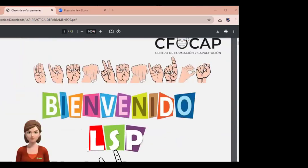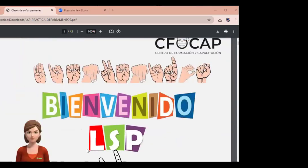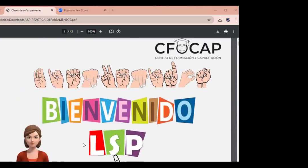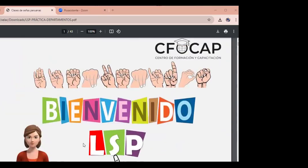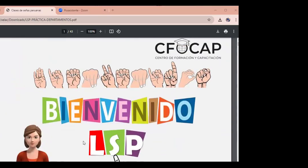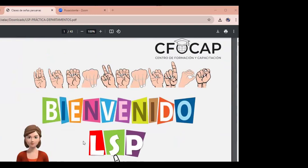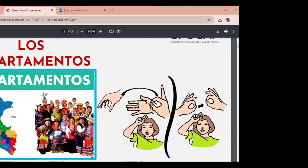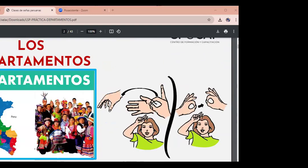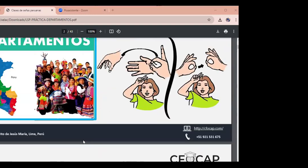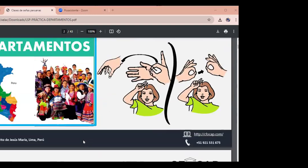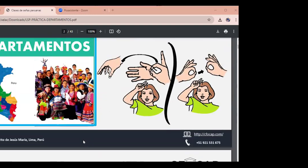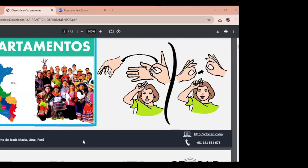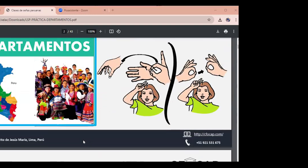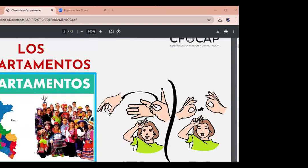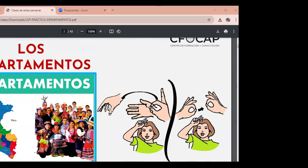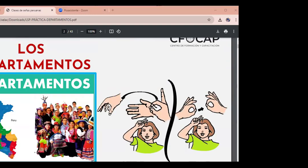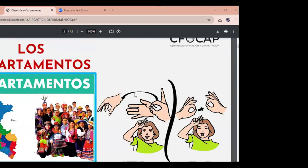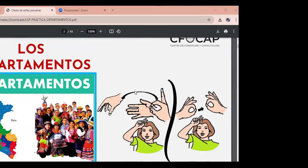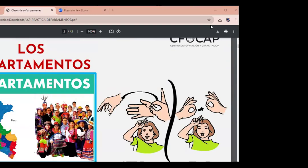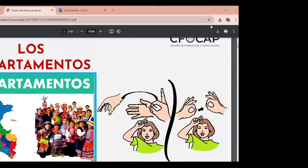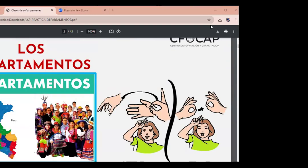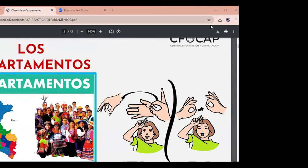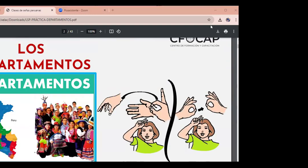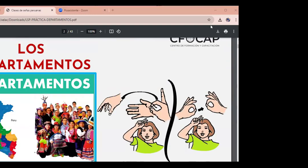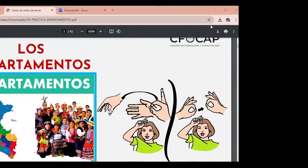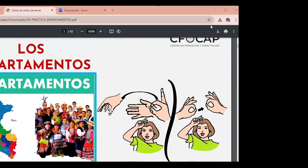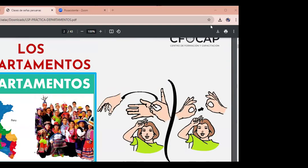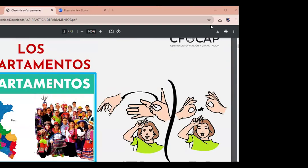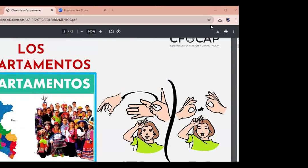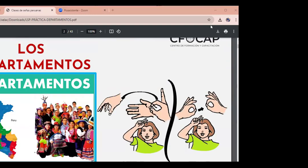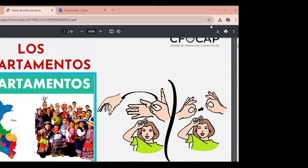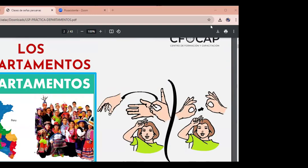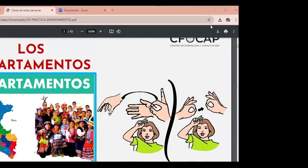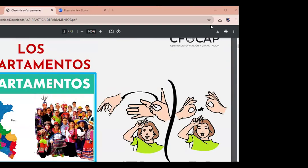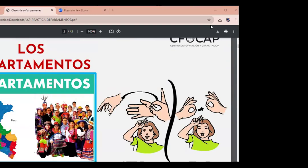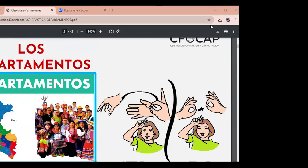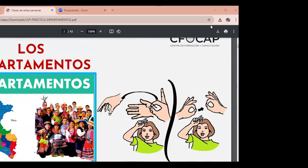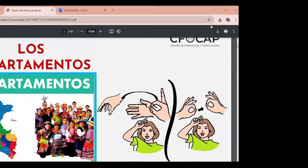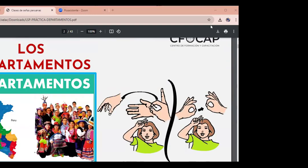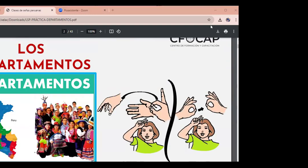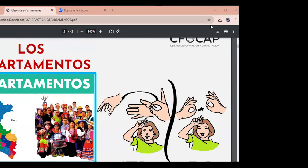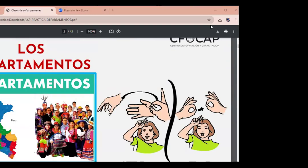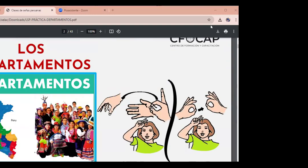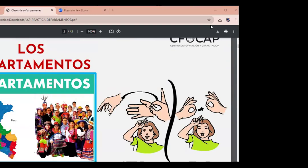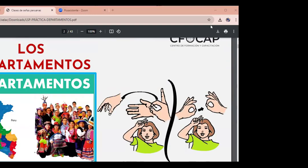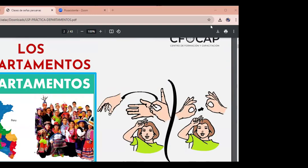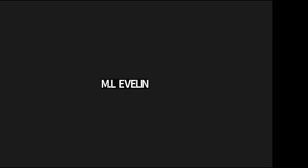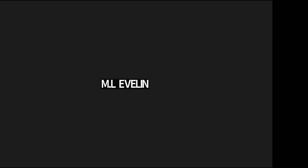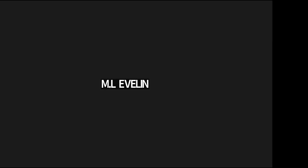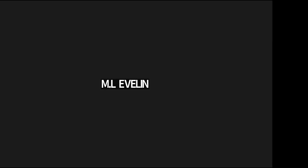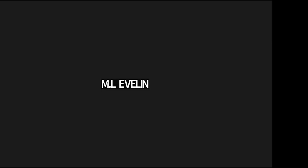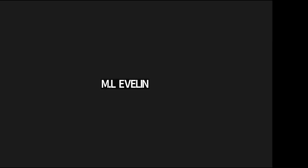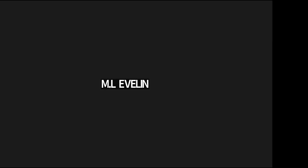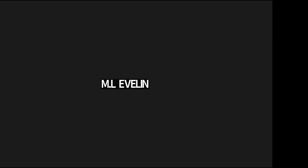lugares comenzamos entonces según el orden de la pantalla Sí muy bien departamentos del